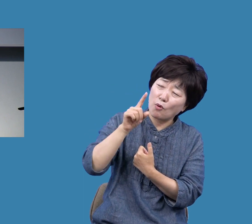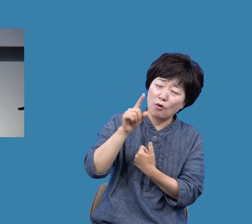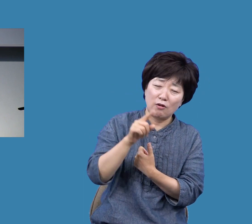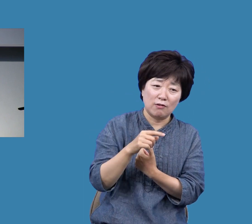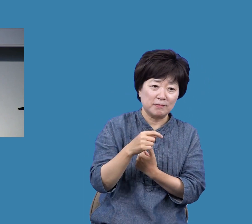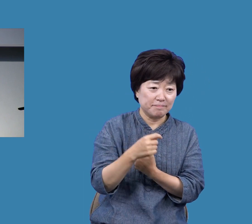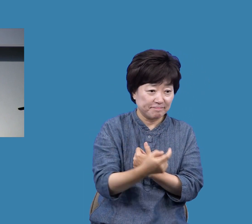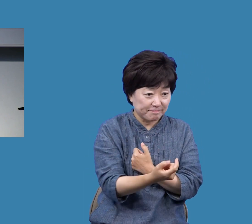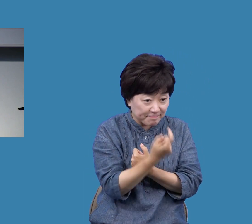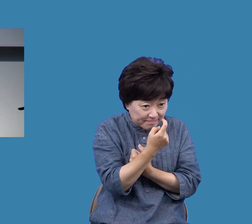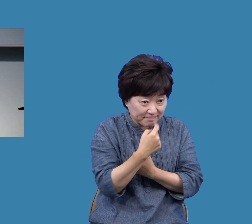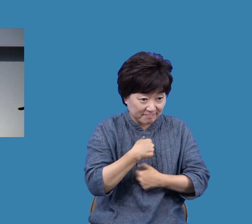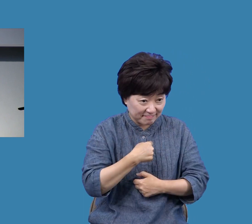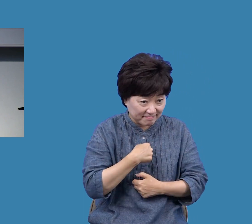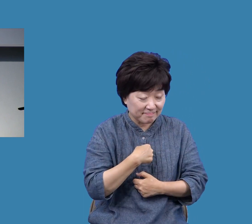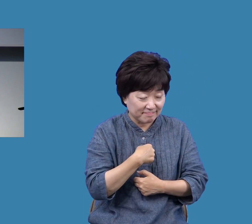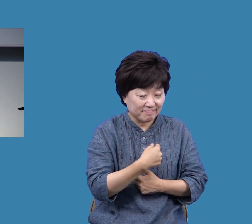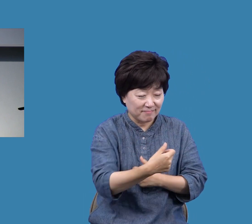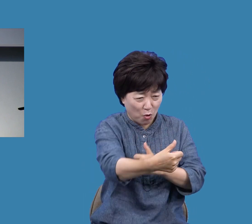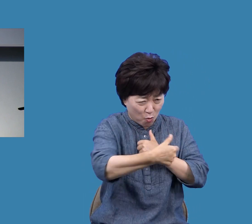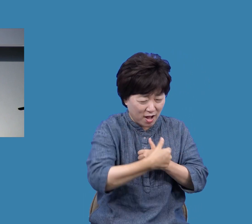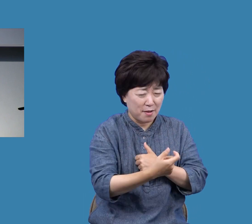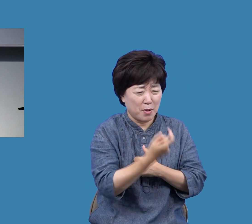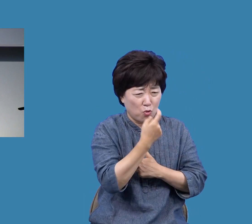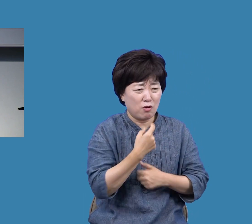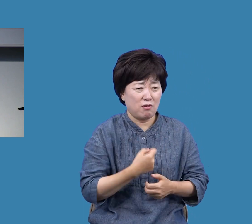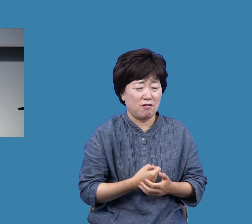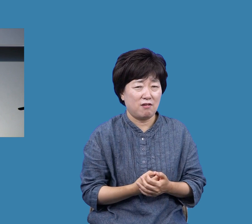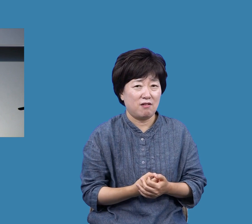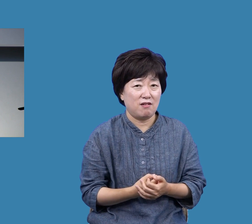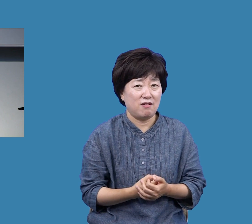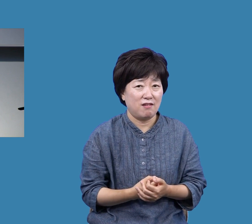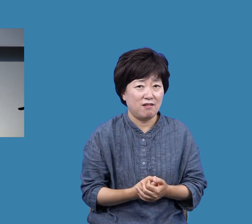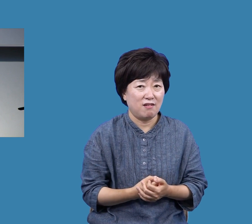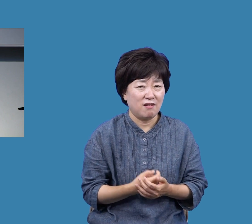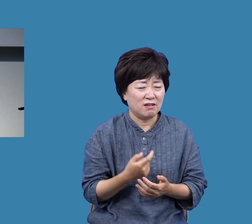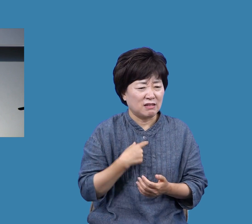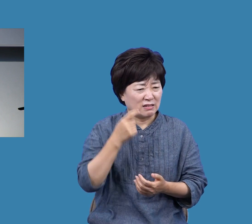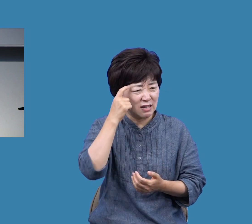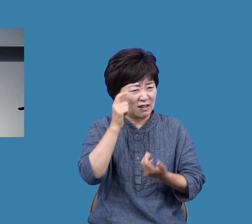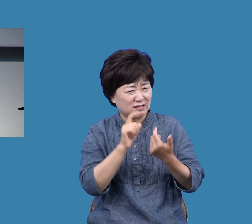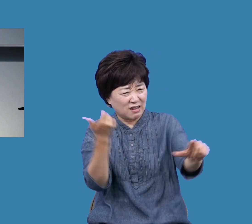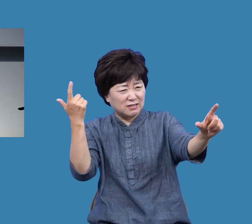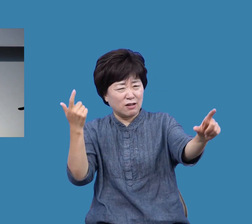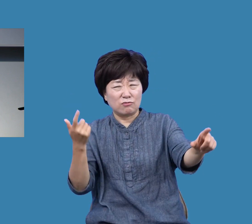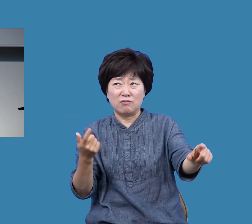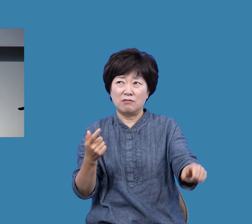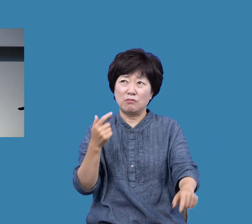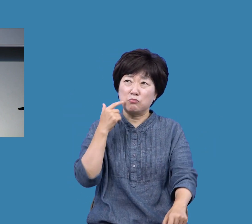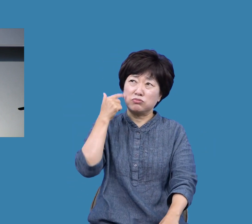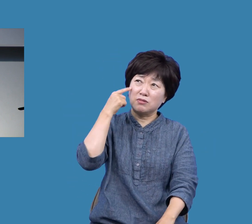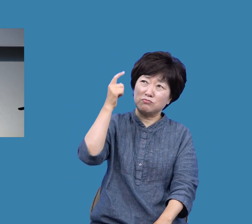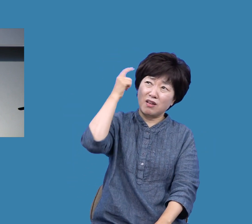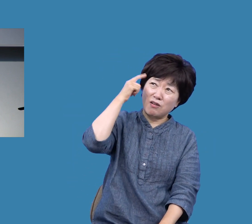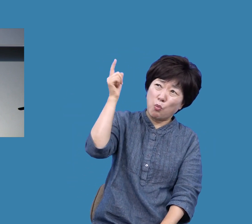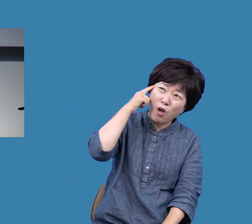배우시고 따라오시고 그래가지고 자기 생각하고 다르다고 목사님 왜 저런 생각하고 계셔?